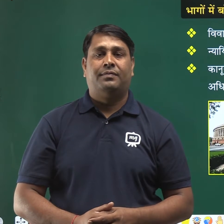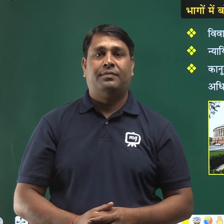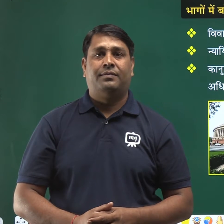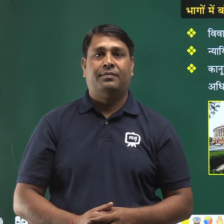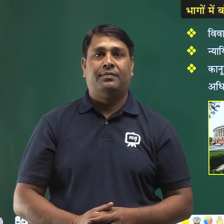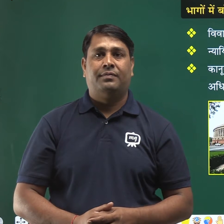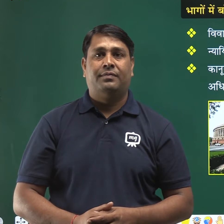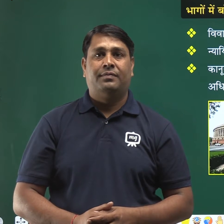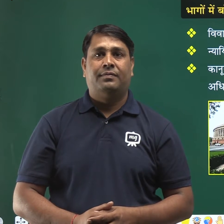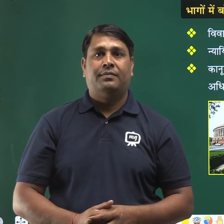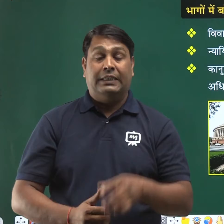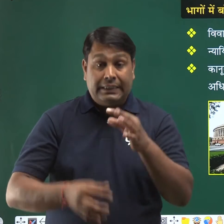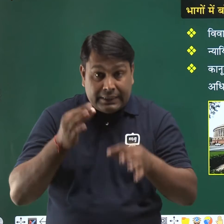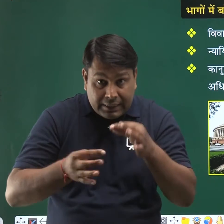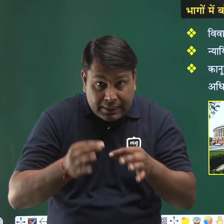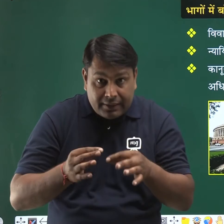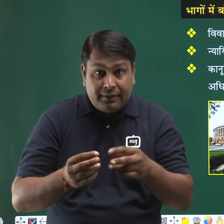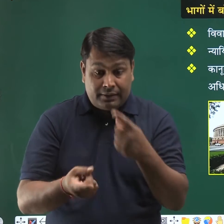न्यायिक समीक्षा करना,